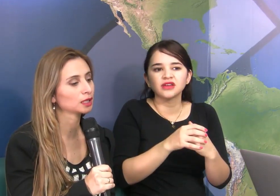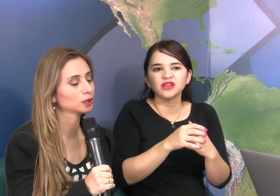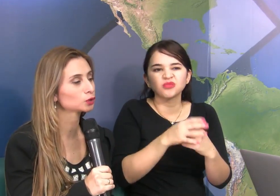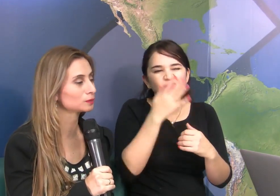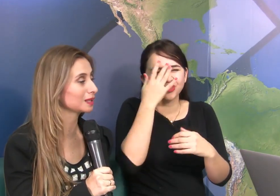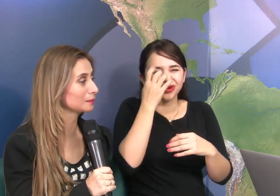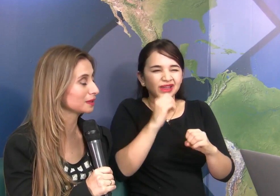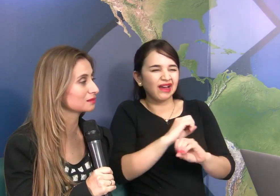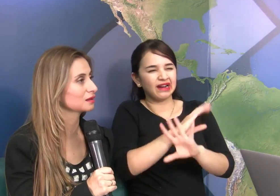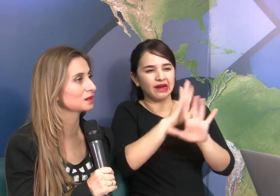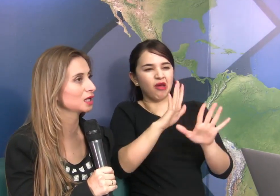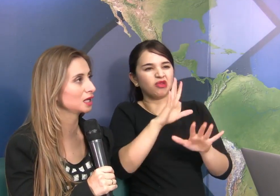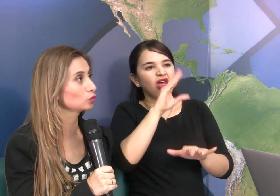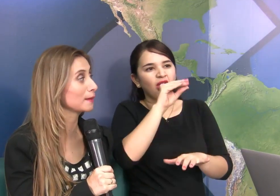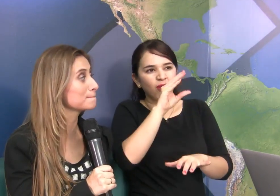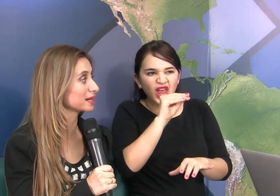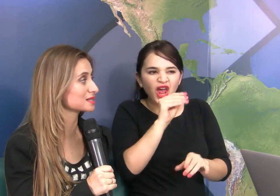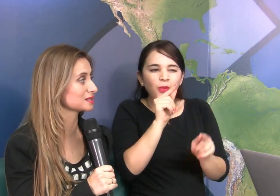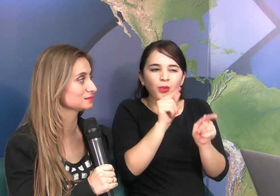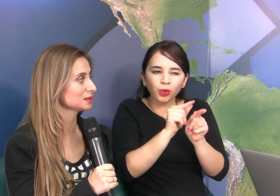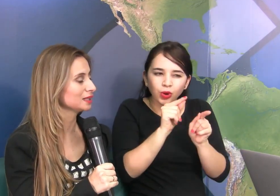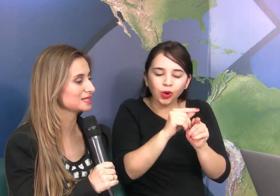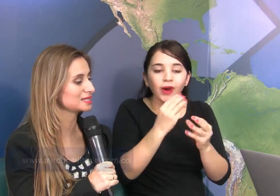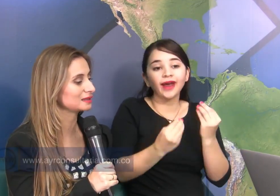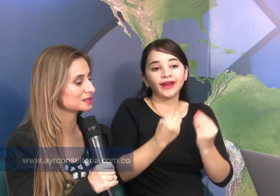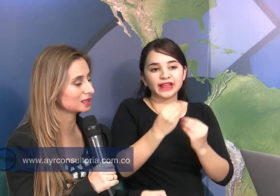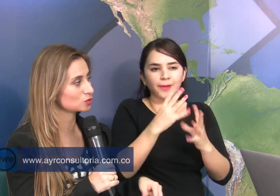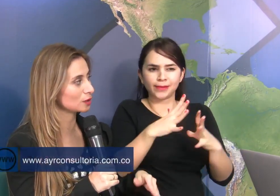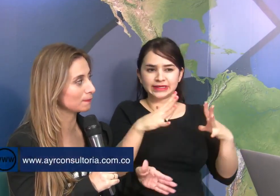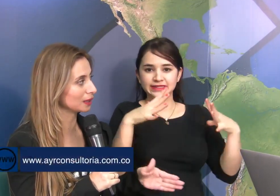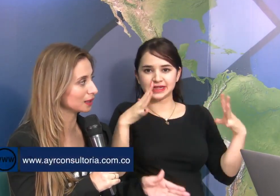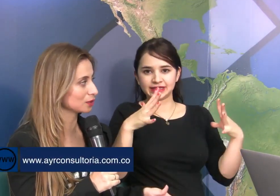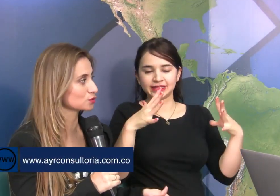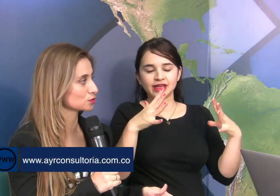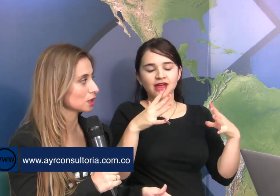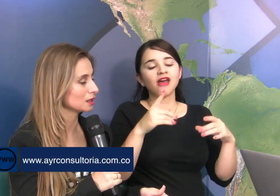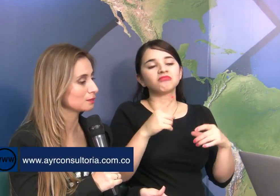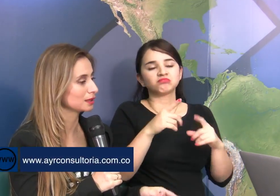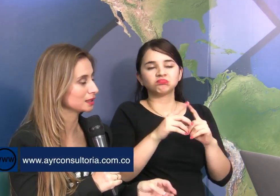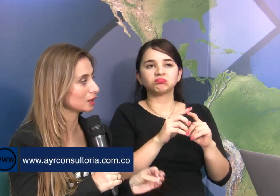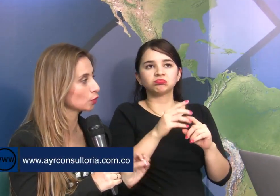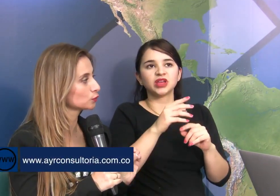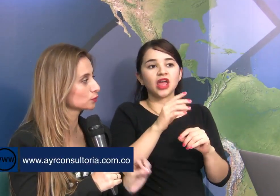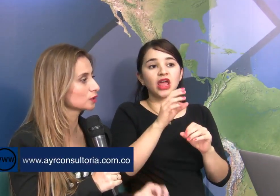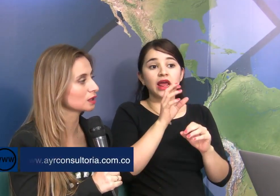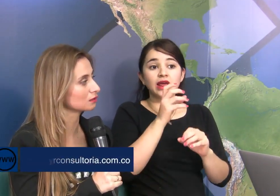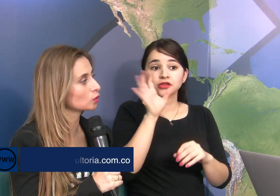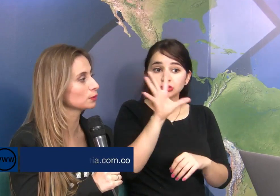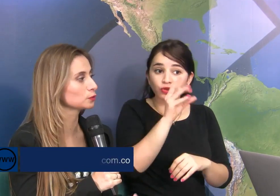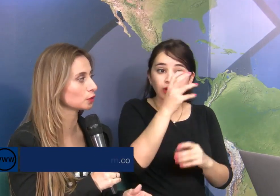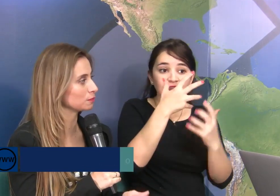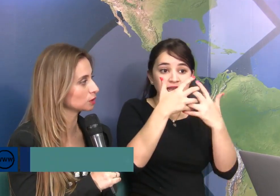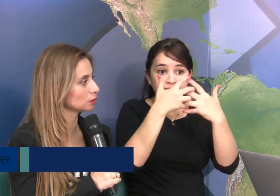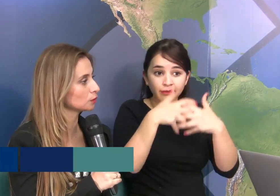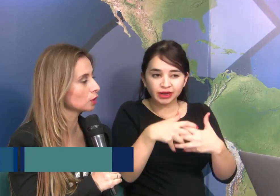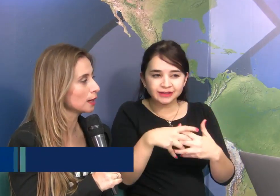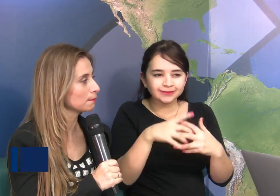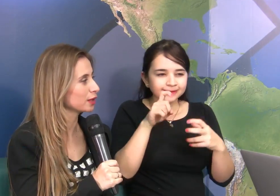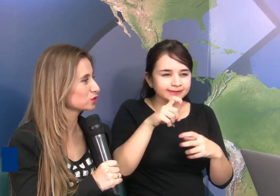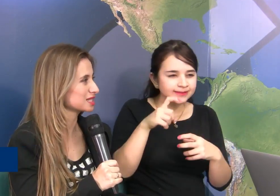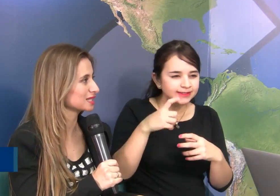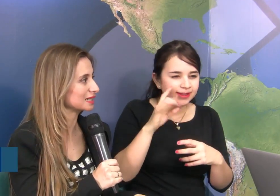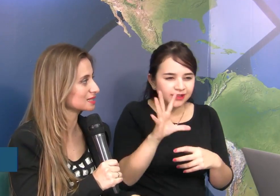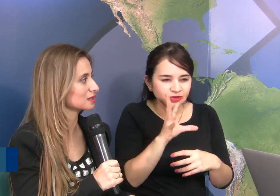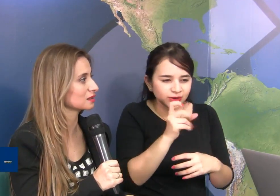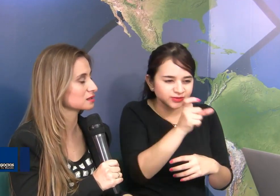porque normalmente una empresa necesita llegar a sus empleados de manera contundente, cumplir un objetivo,